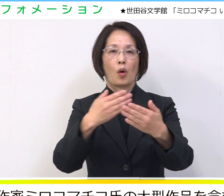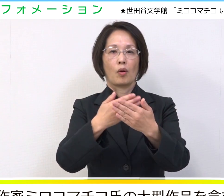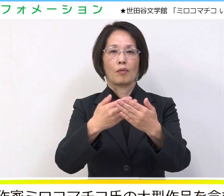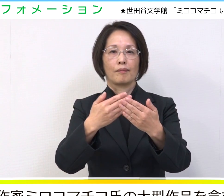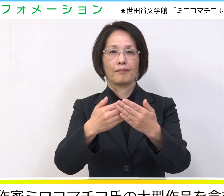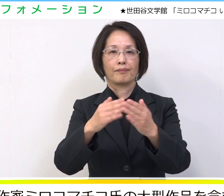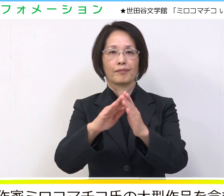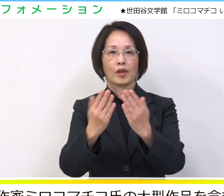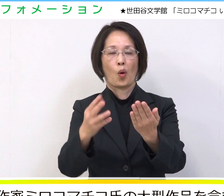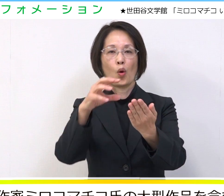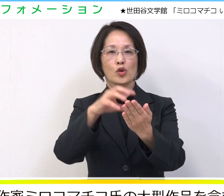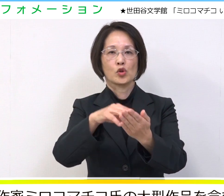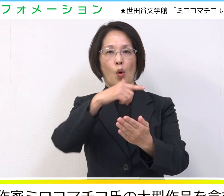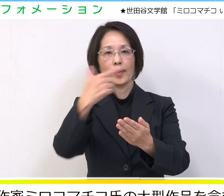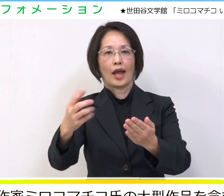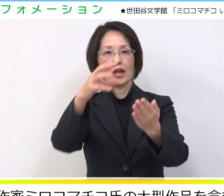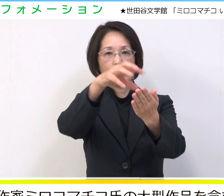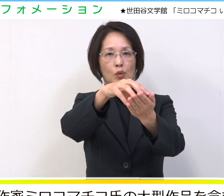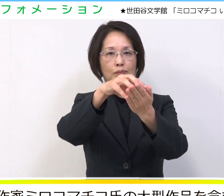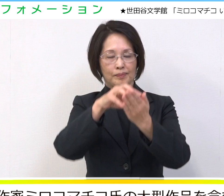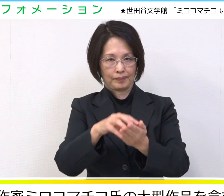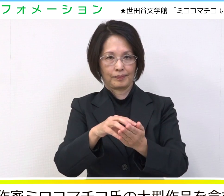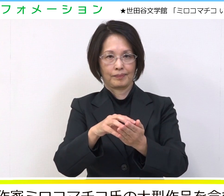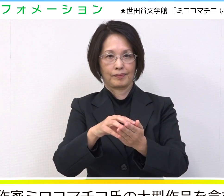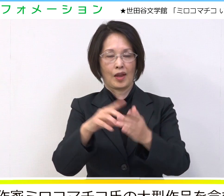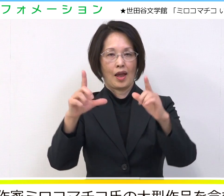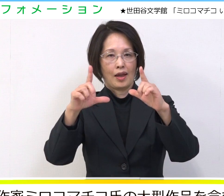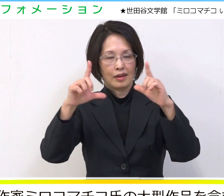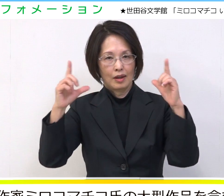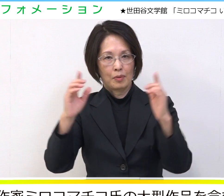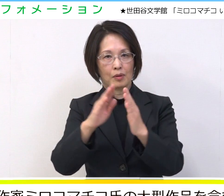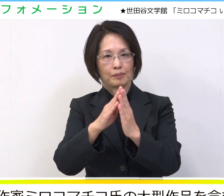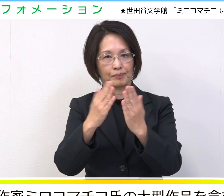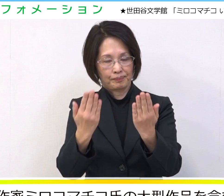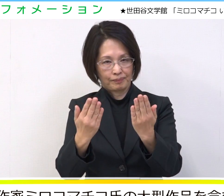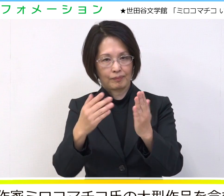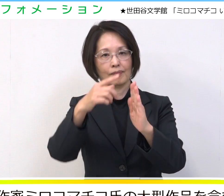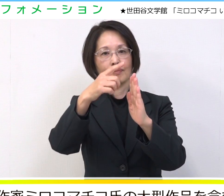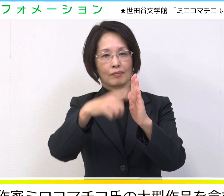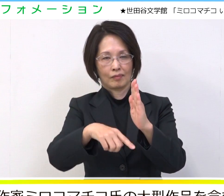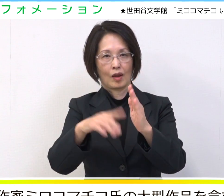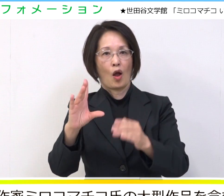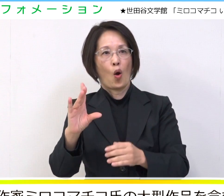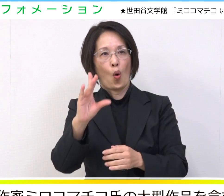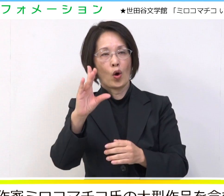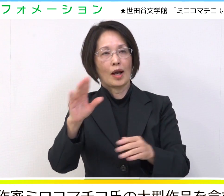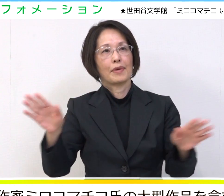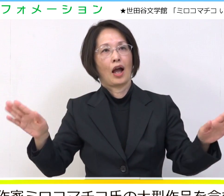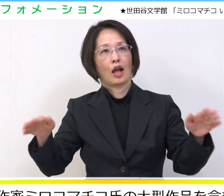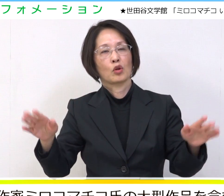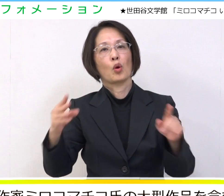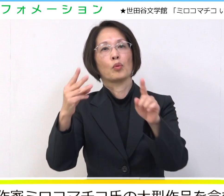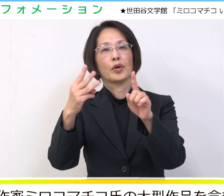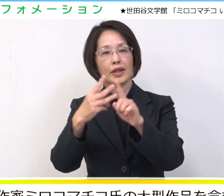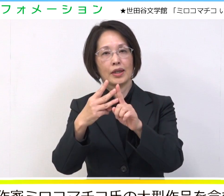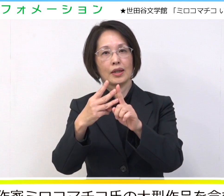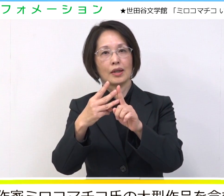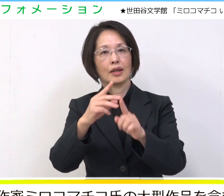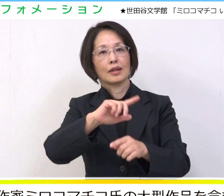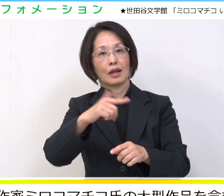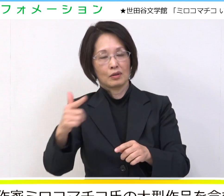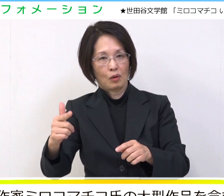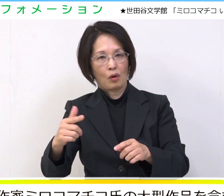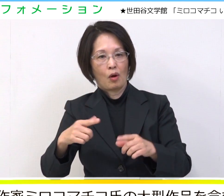日本絵本賞大賞に輝いたデビュー作オオカミがとぶひをはじめ